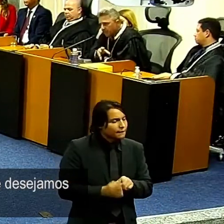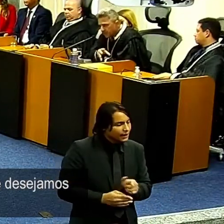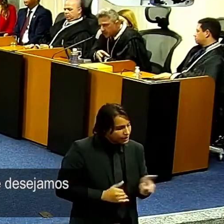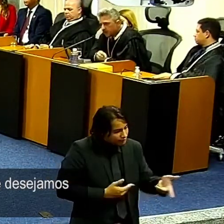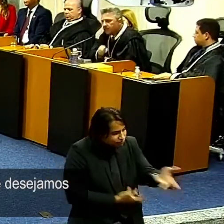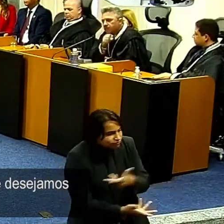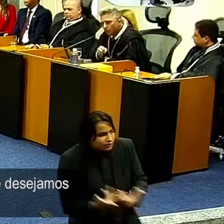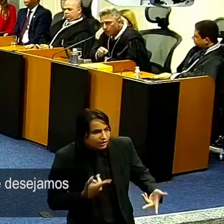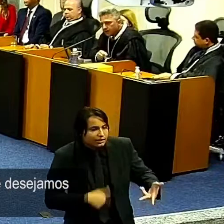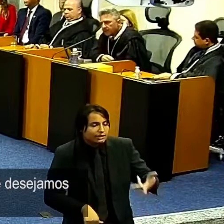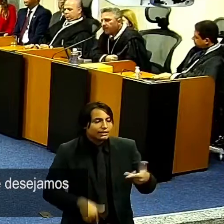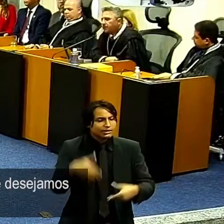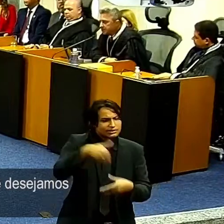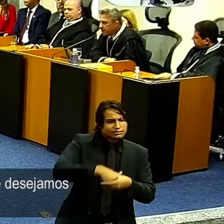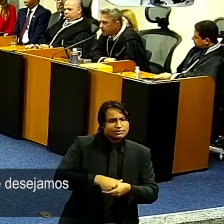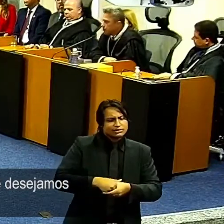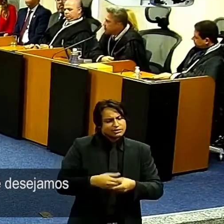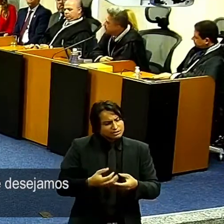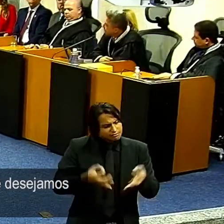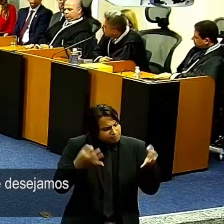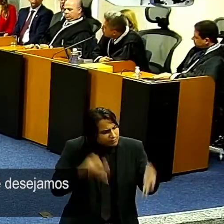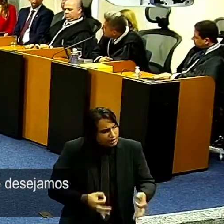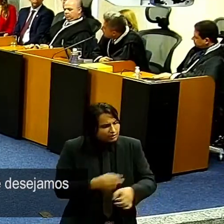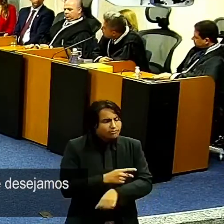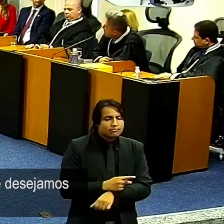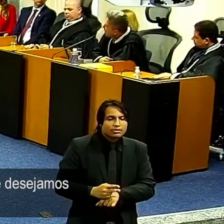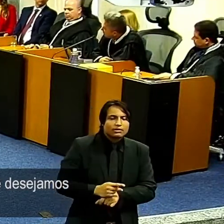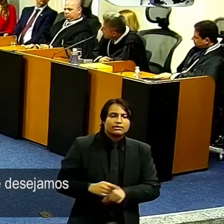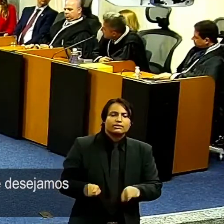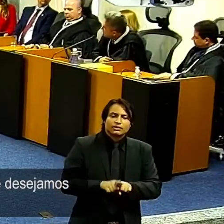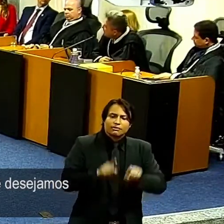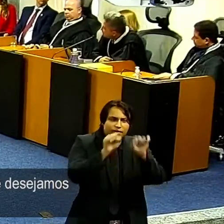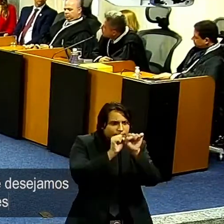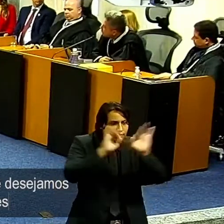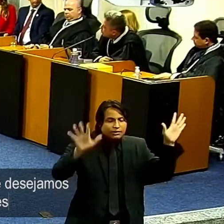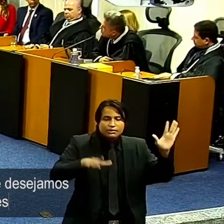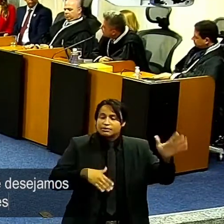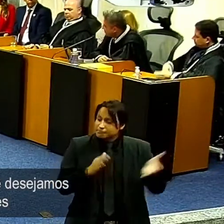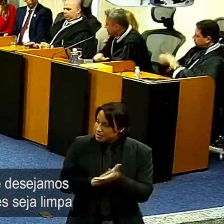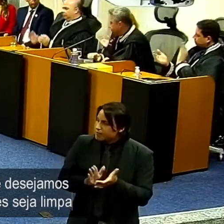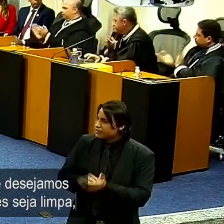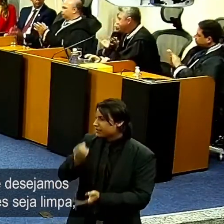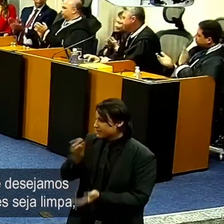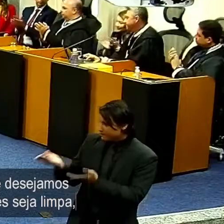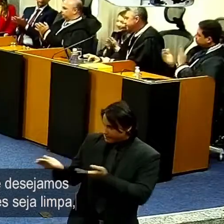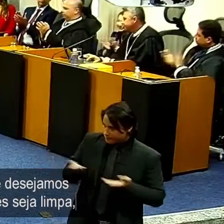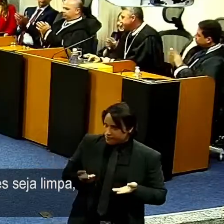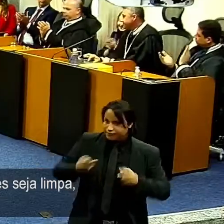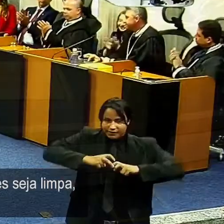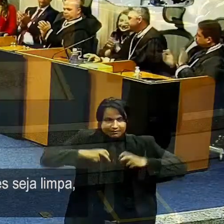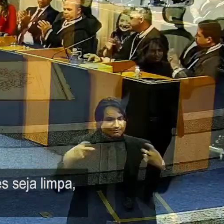sejem limpas seguras e transparente embargador Gonçalo parabéns bem-vindo a